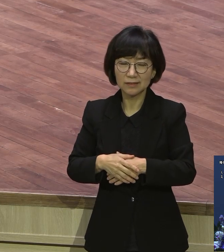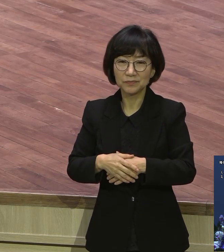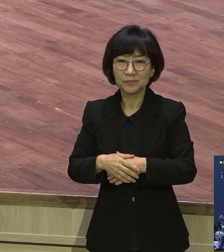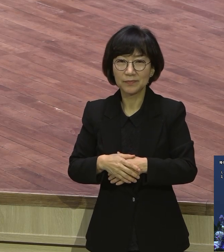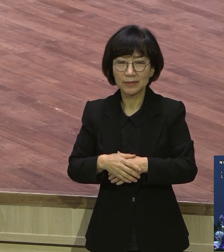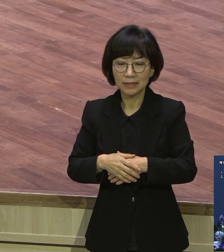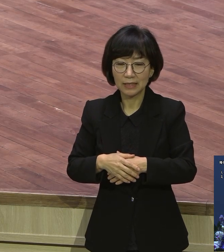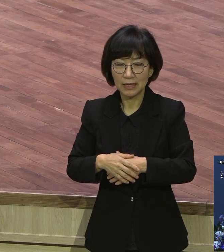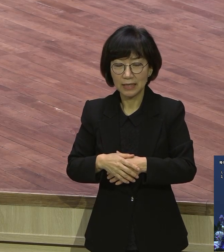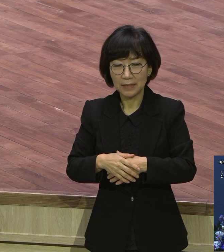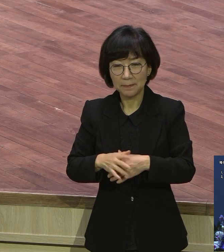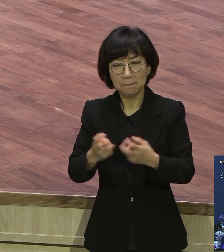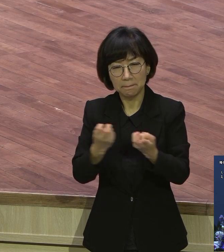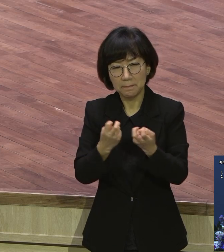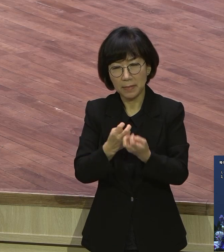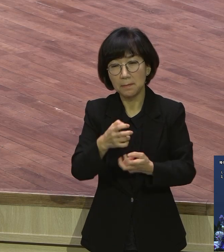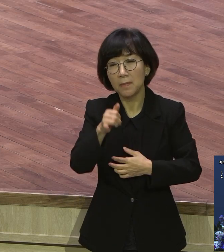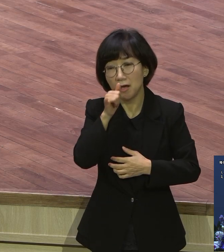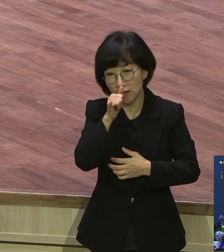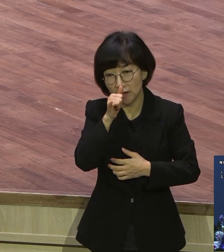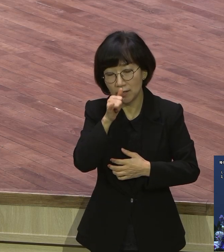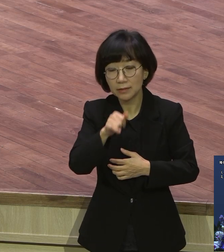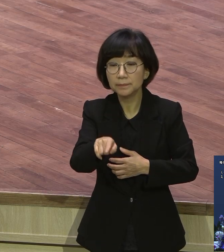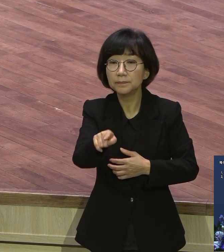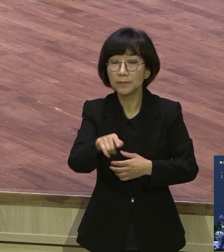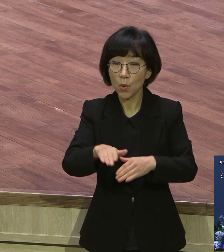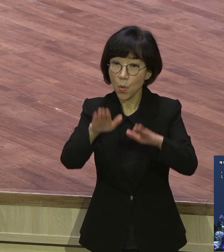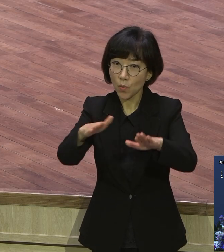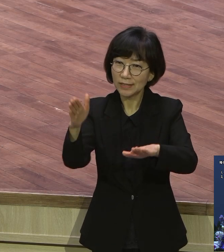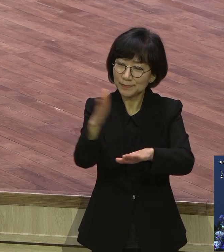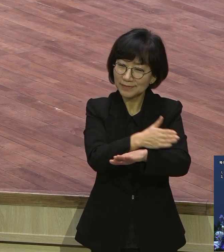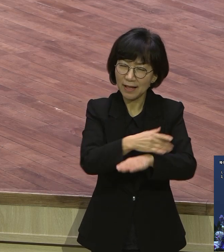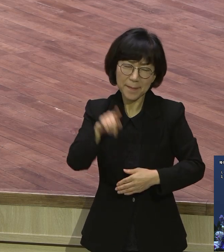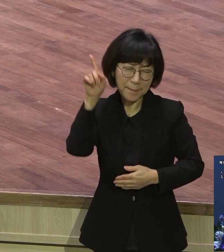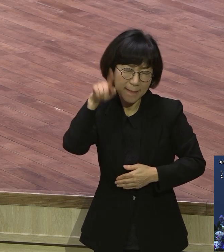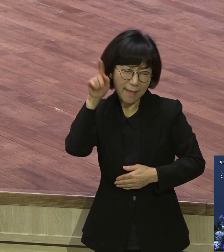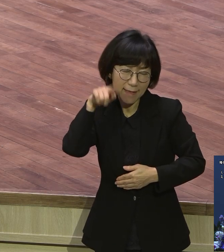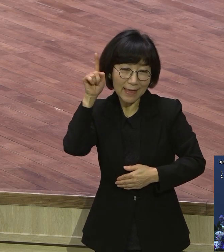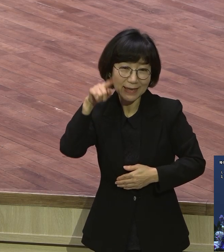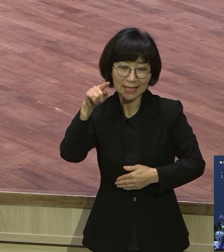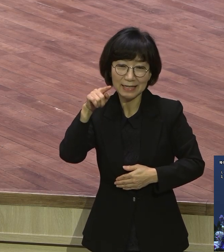처방이 뭐냐 당신은 오늘부터 매일 밤